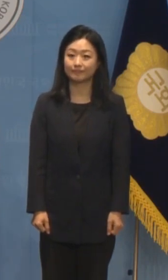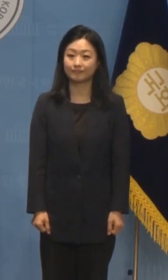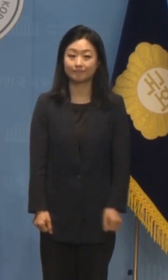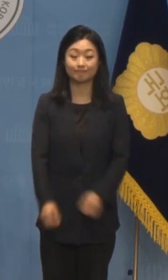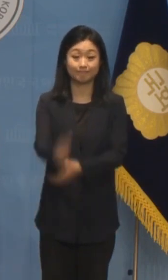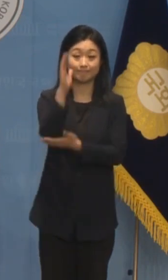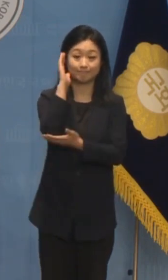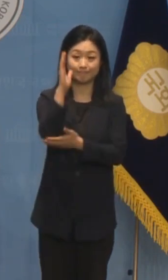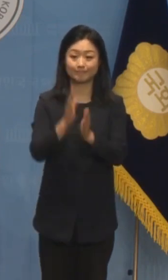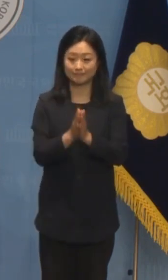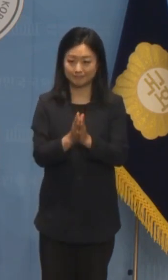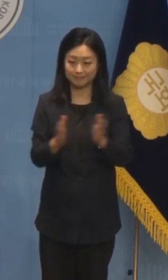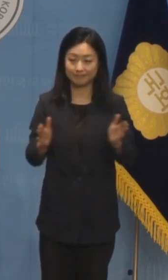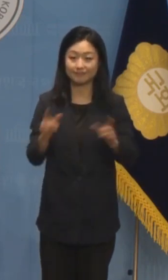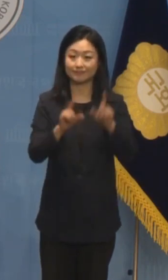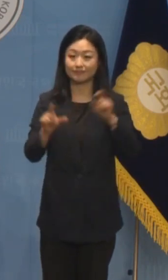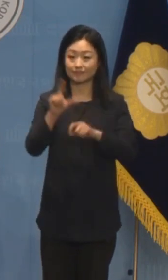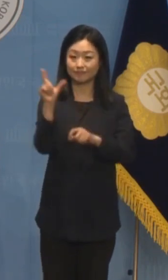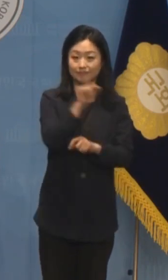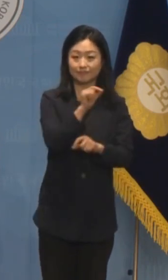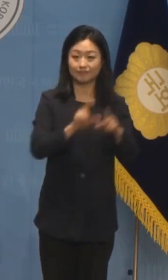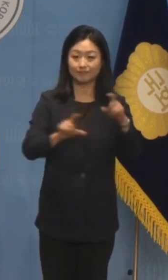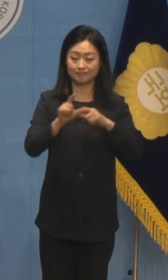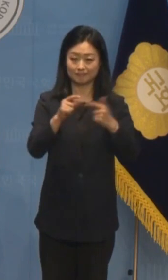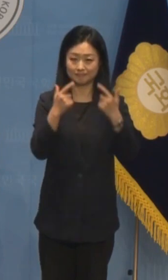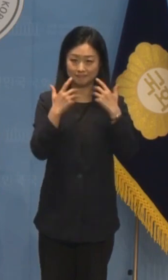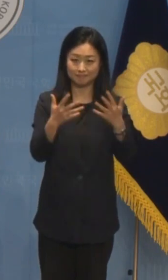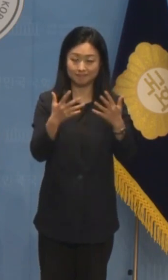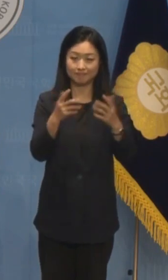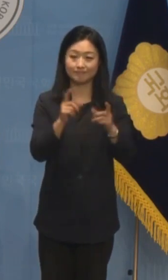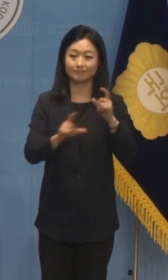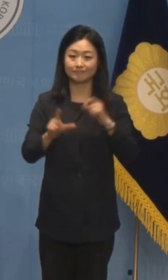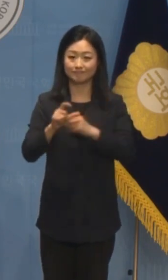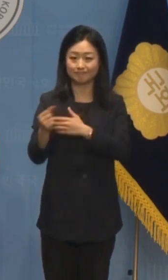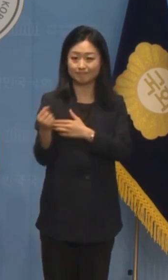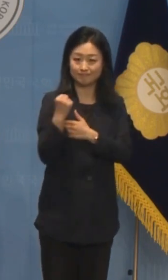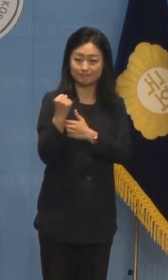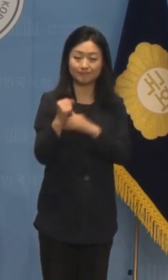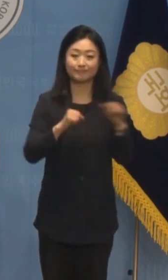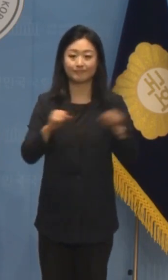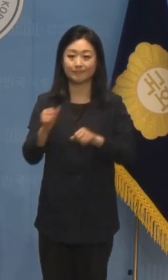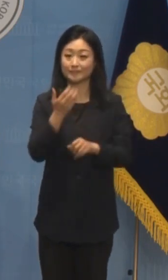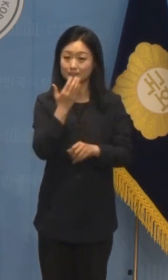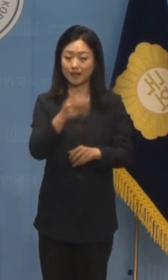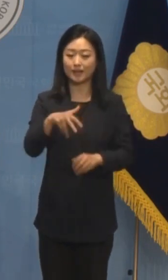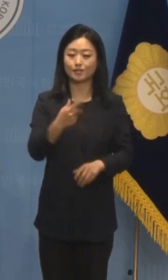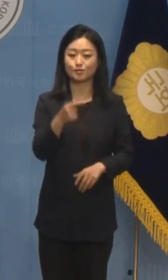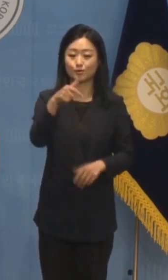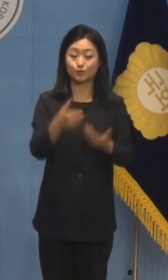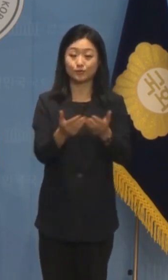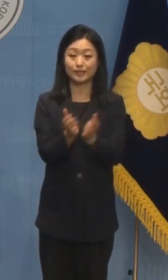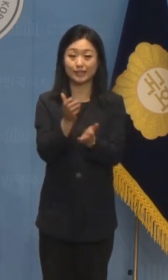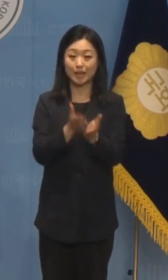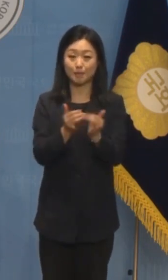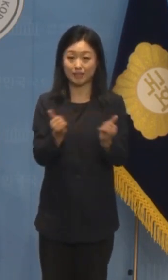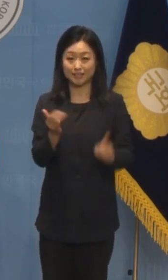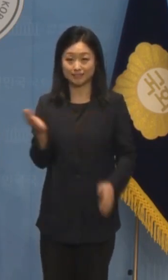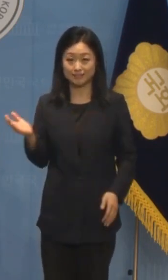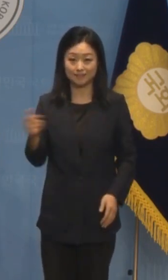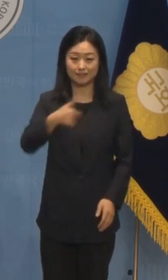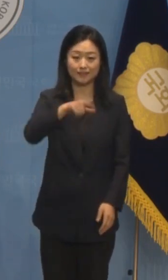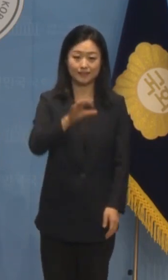브리핑 시작하겠습니다. 더 빠르게, 더 강하게, 더 선명하게 행동하겠습니다. 조국혁신당 대변인 강미정입니다.